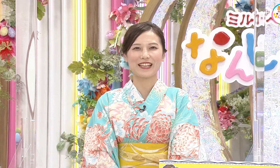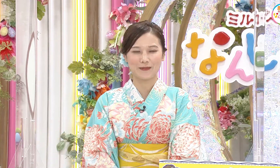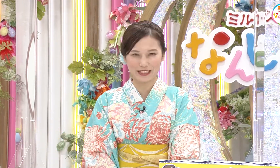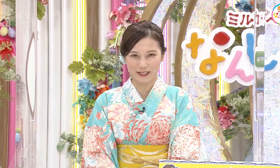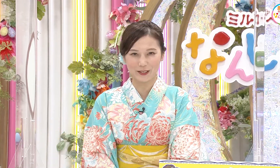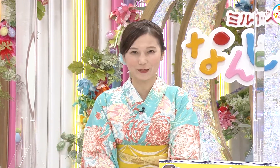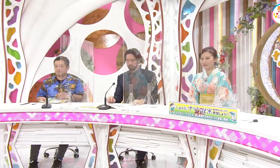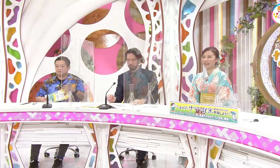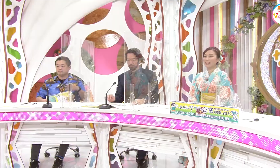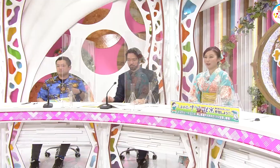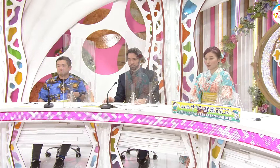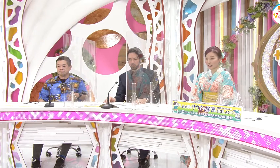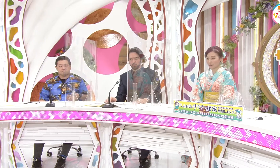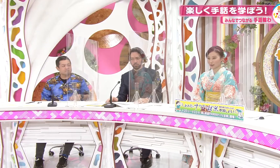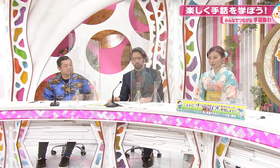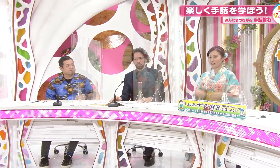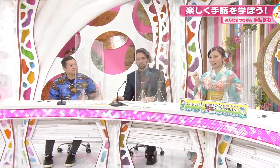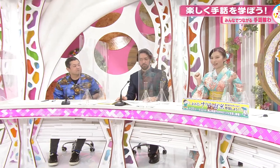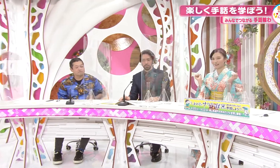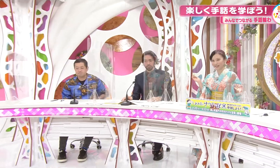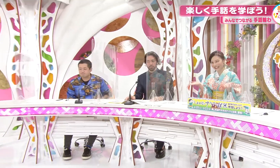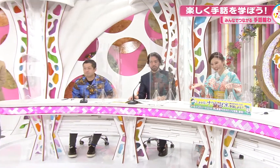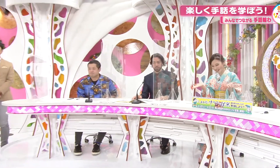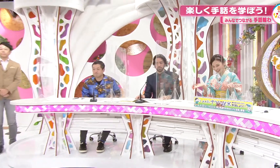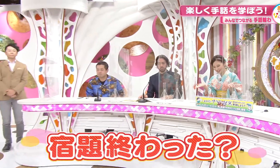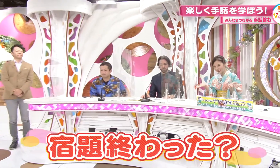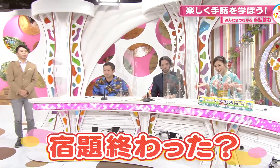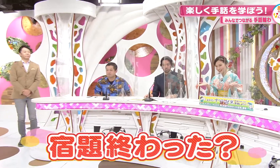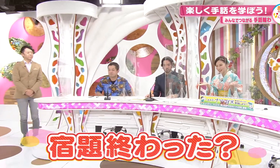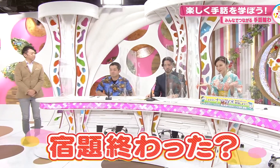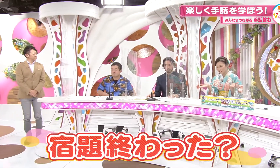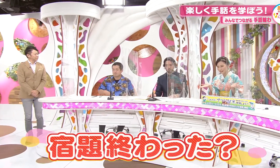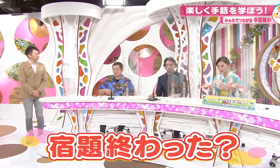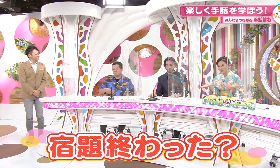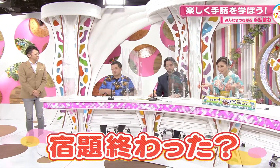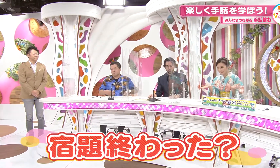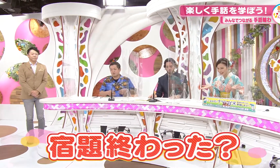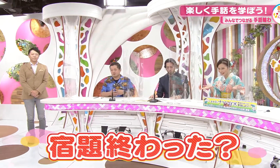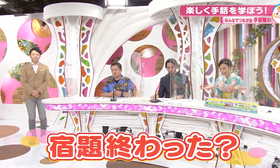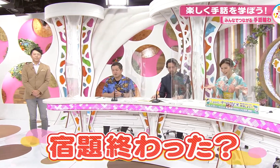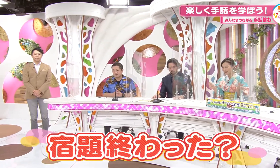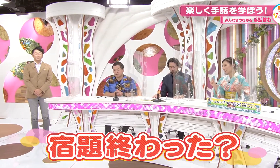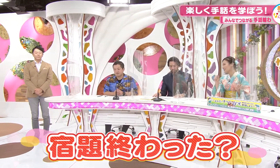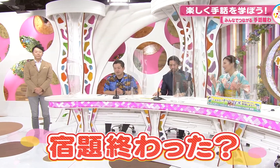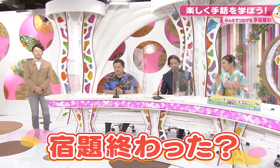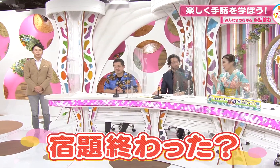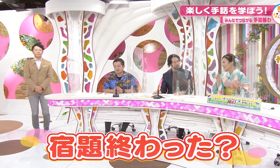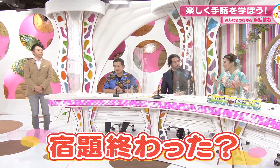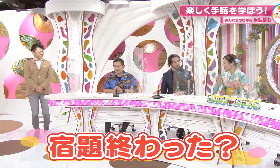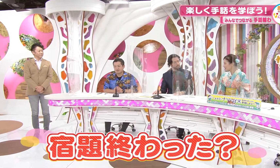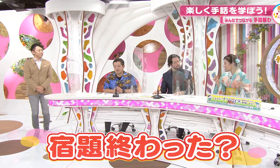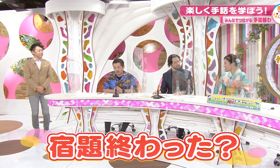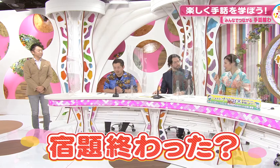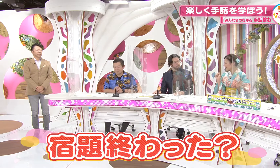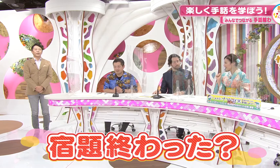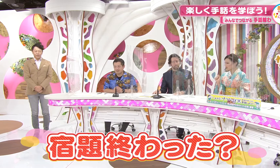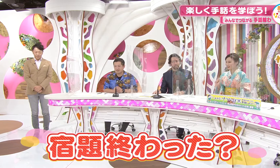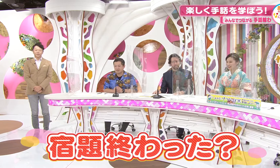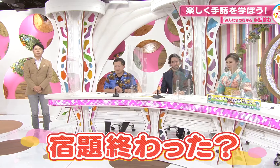ましょう。今日学ぶ手話はこちらです。宿題終わった、今急いで、ね、終わらせてる子もいるかもしれません